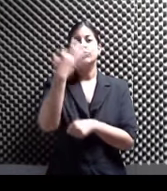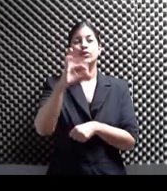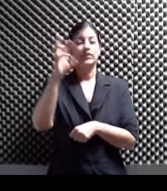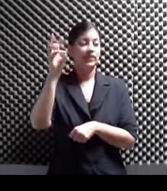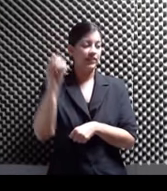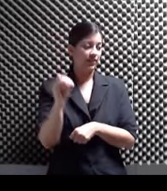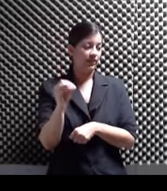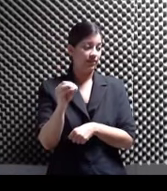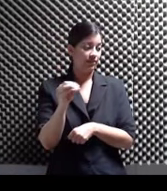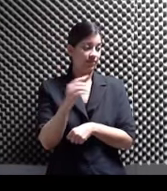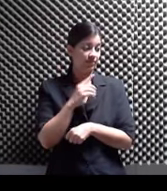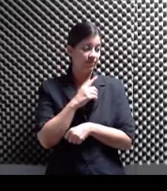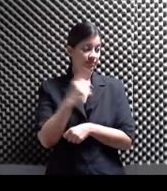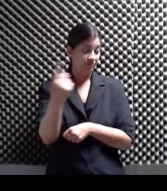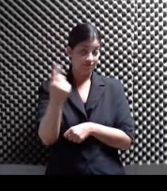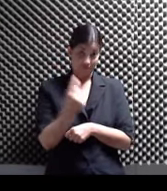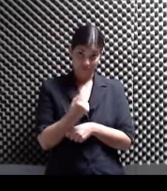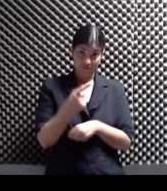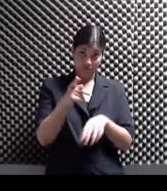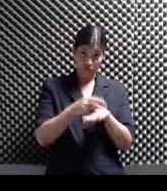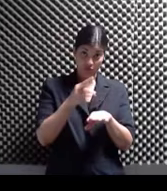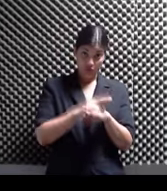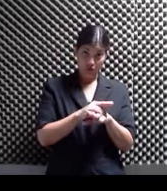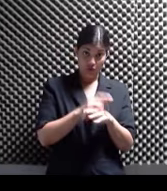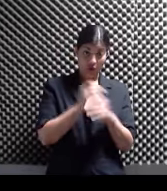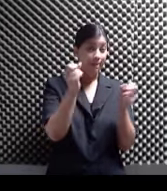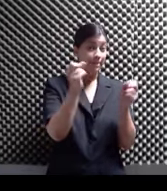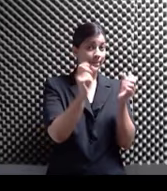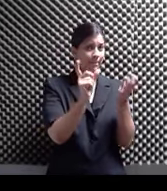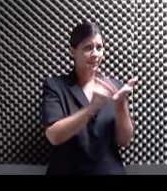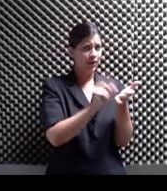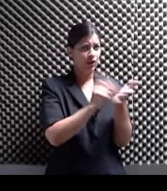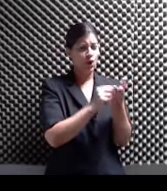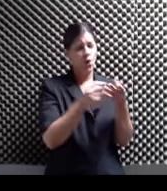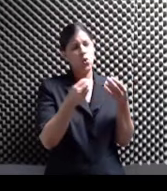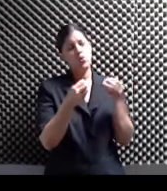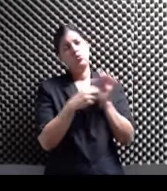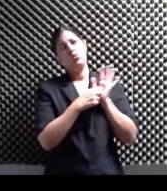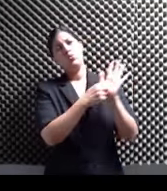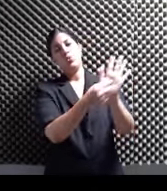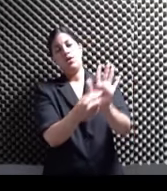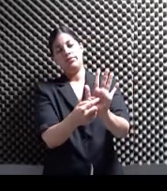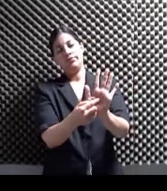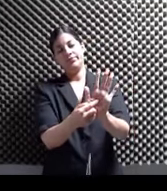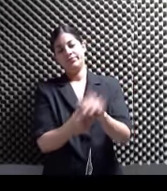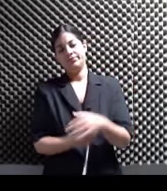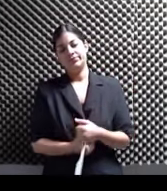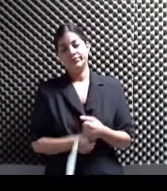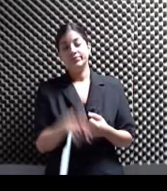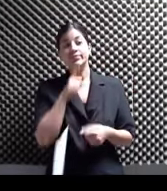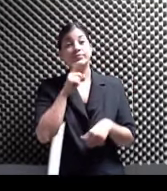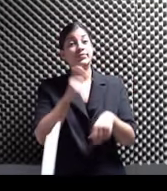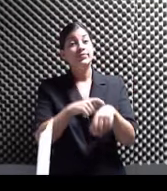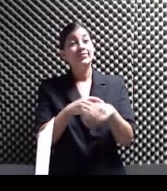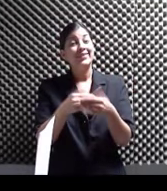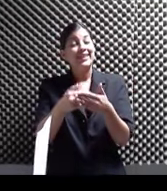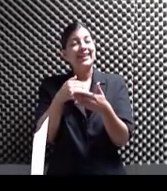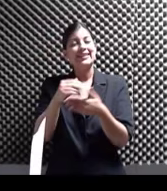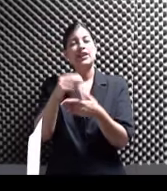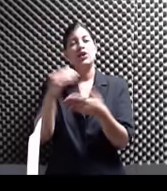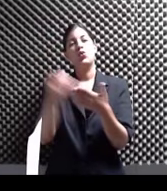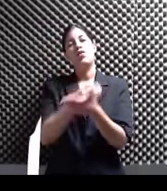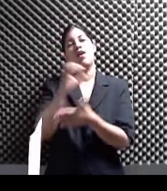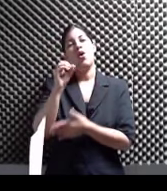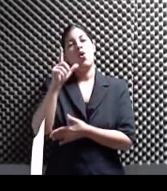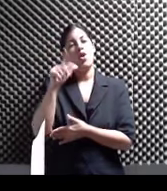noviembre del año 60, fue primera plana en los periódicos. Acuérdense que esa era la etapa previa a la nueva ola. Y era